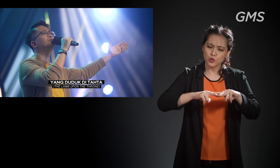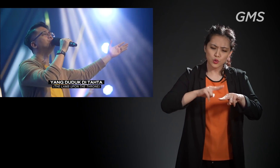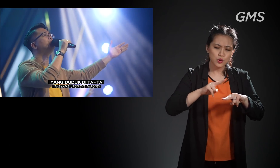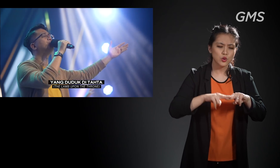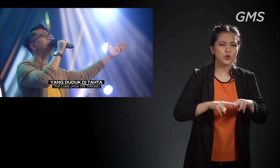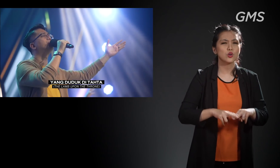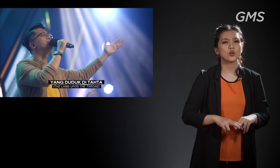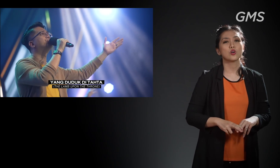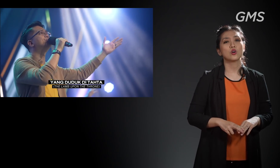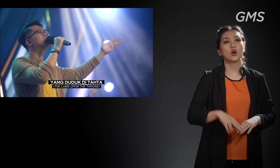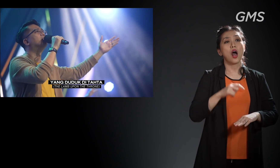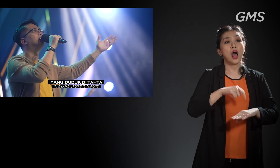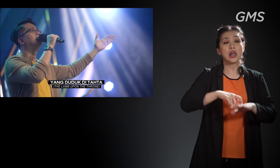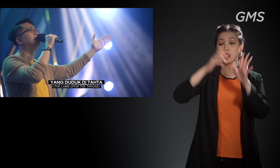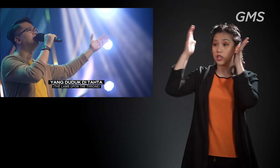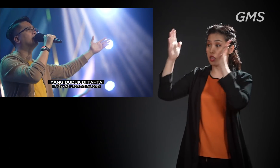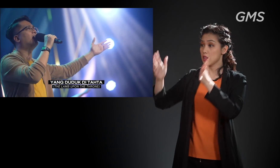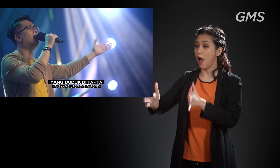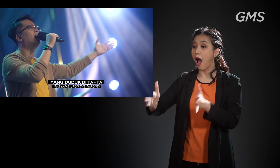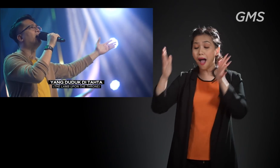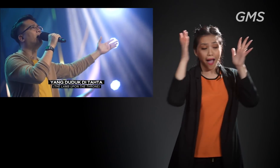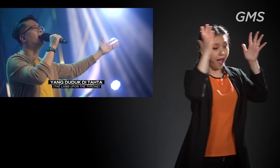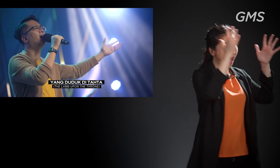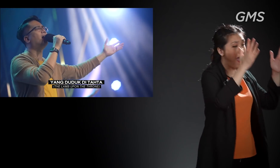yang duduk di